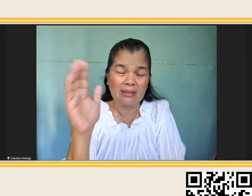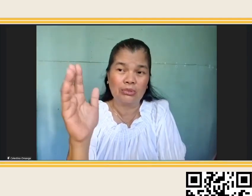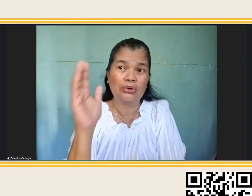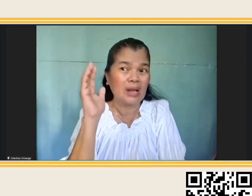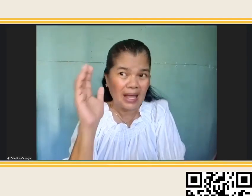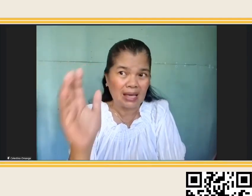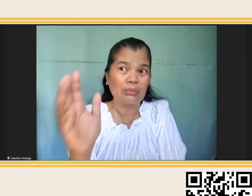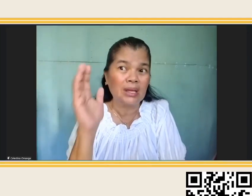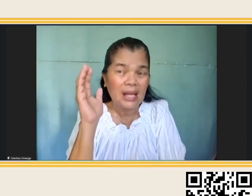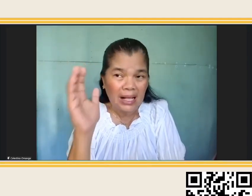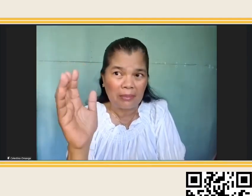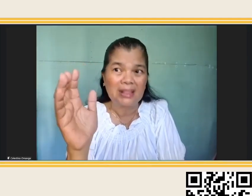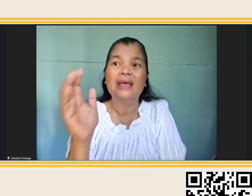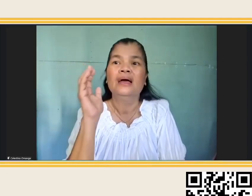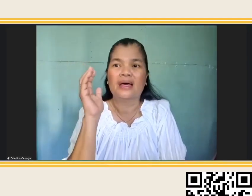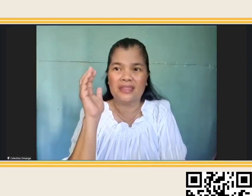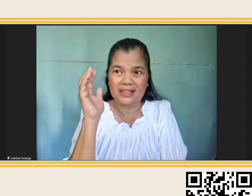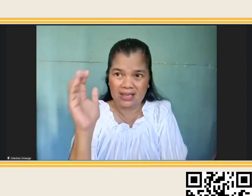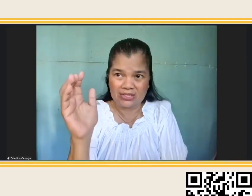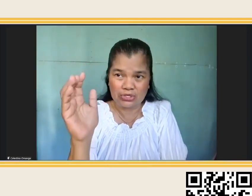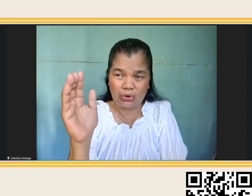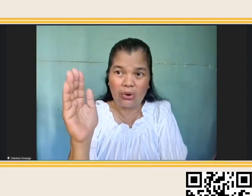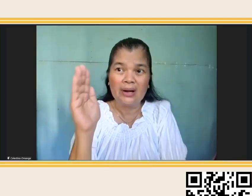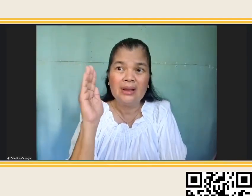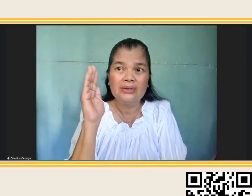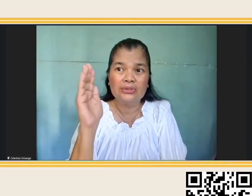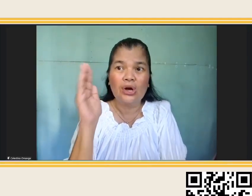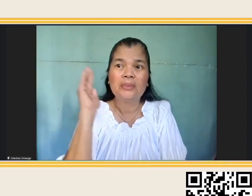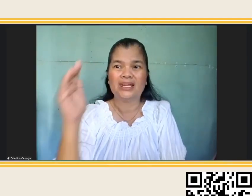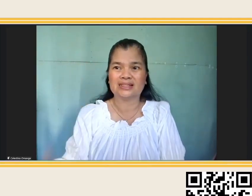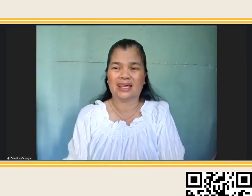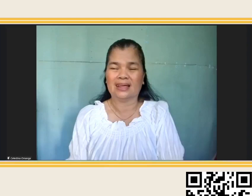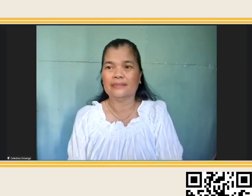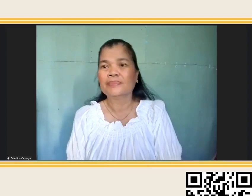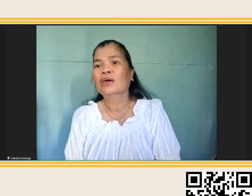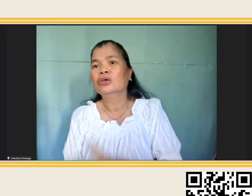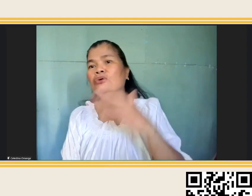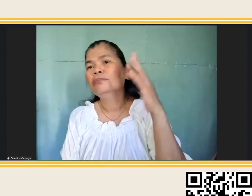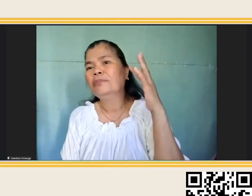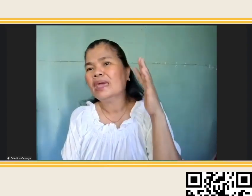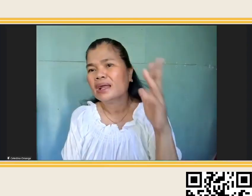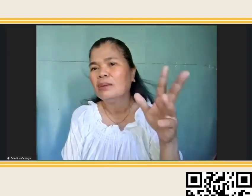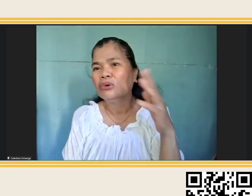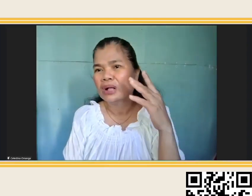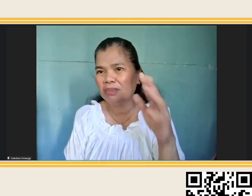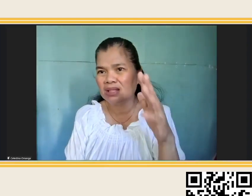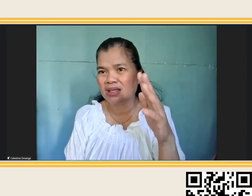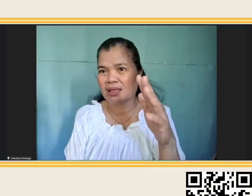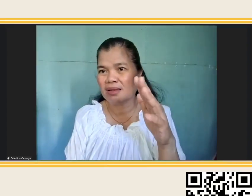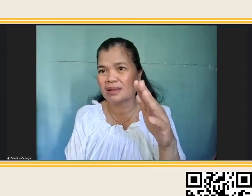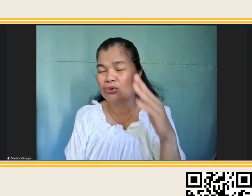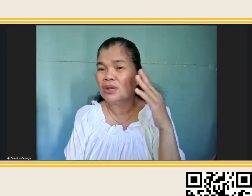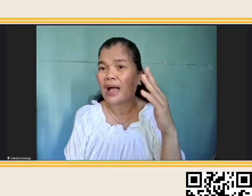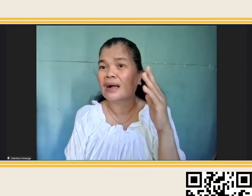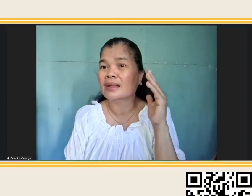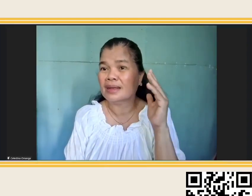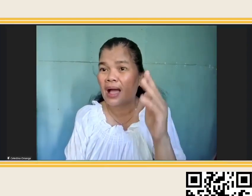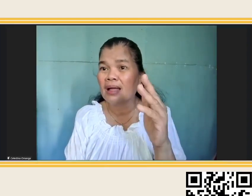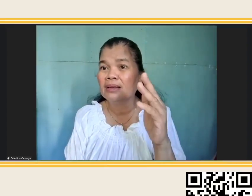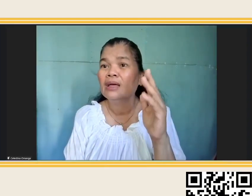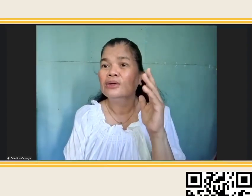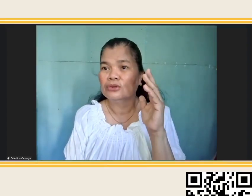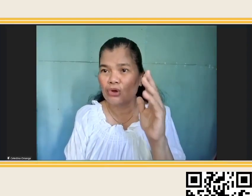dominant hand mo, yun ang lagi mong ginagamit, that is your dominant hand. Yung bihira mong gamitin, yun